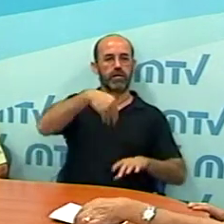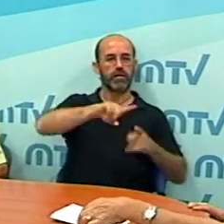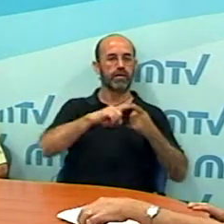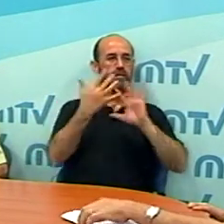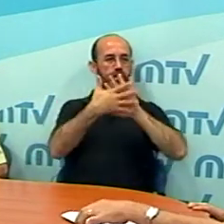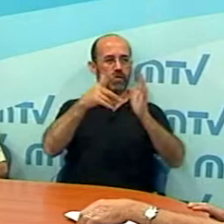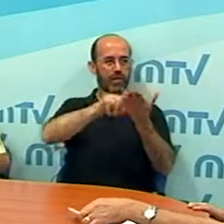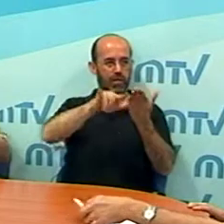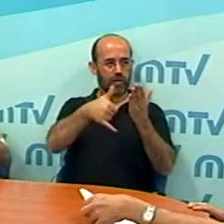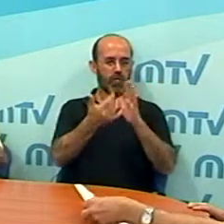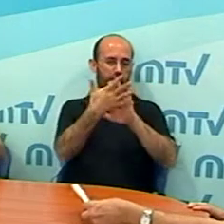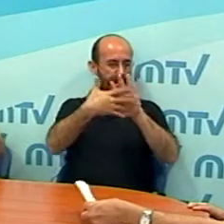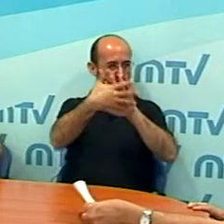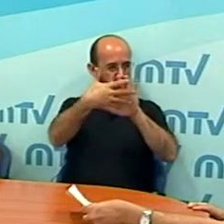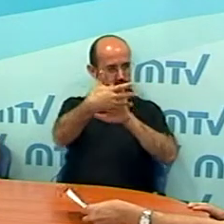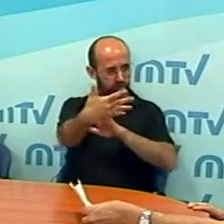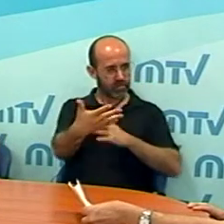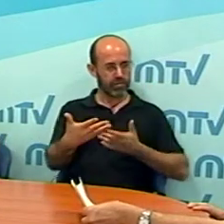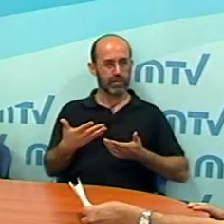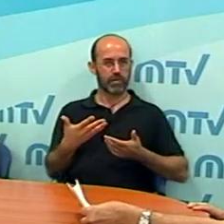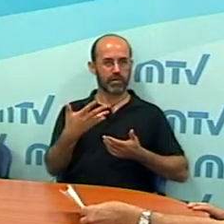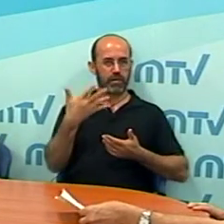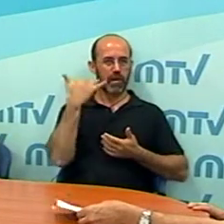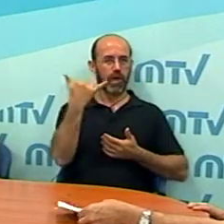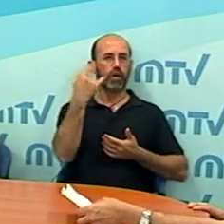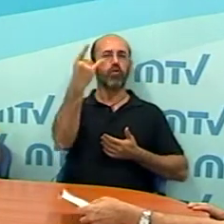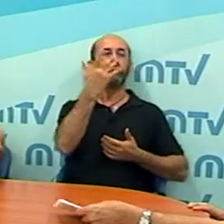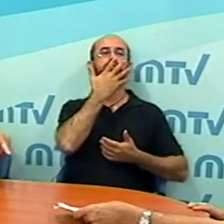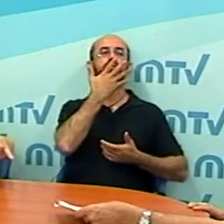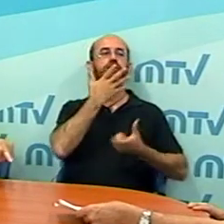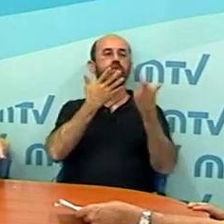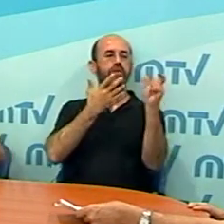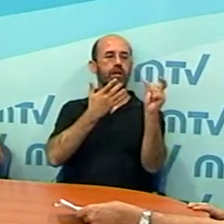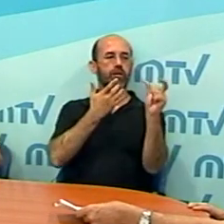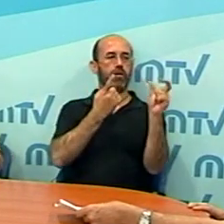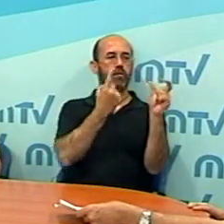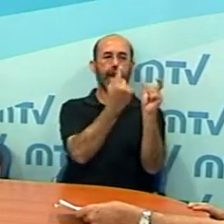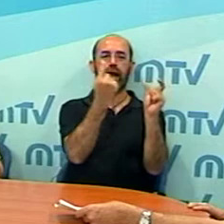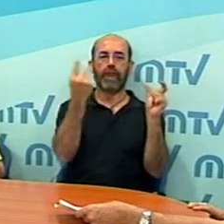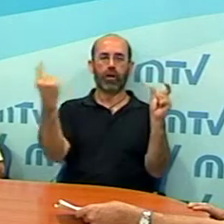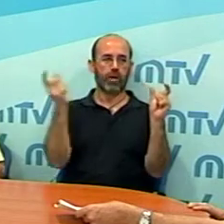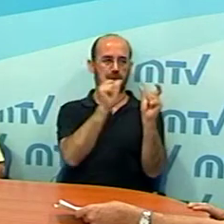los signos, ¿hay un solo signo para cada palabra?